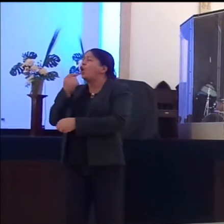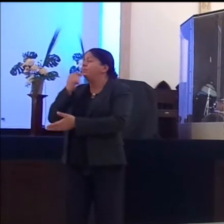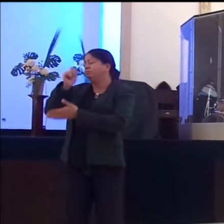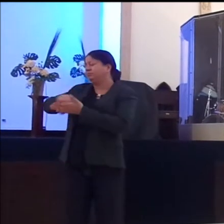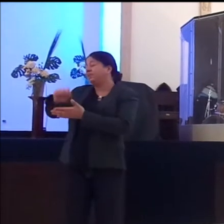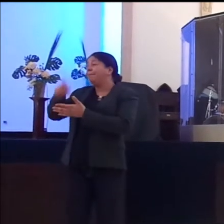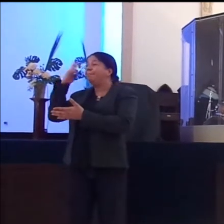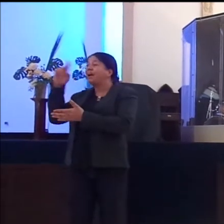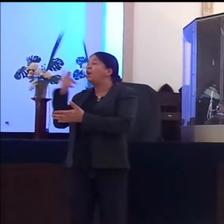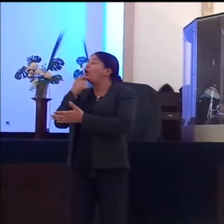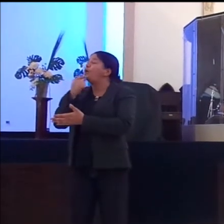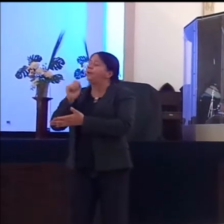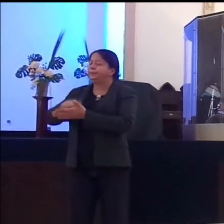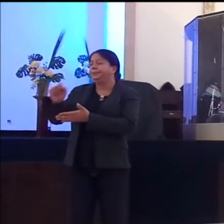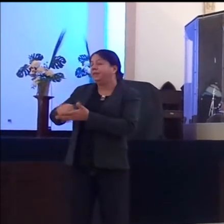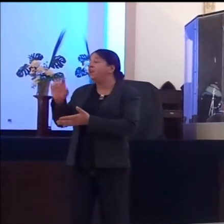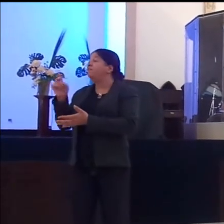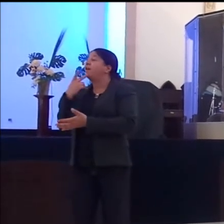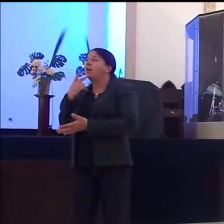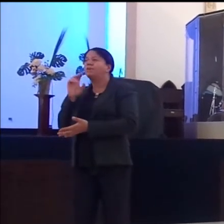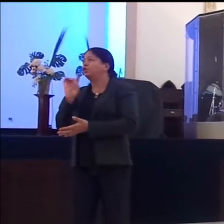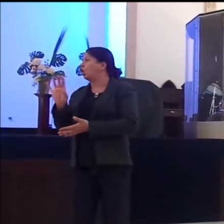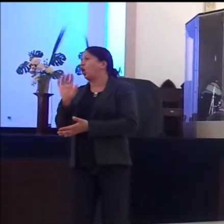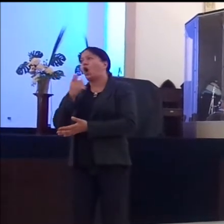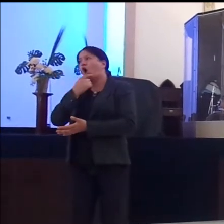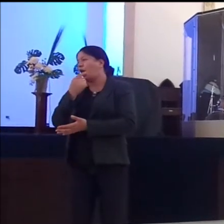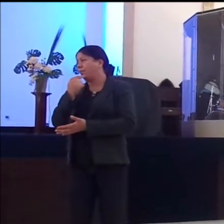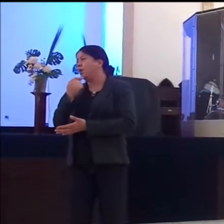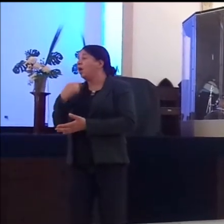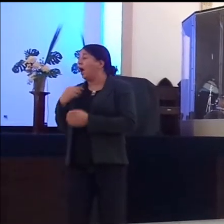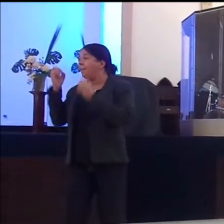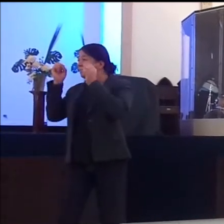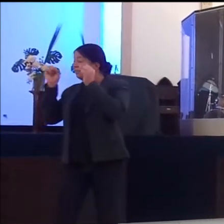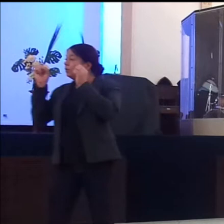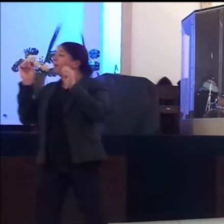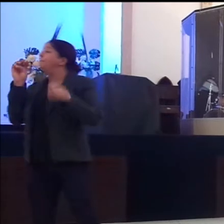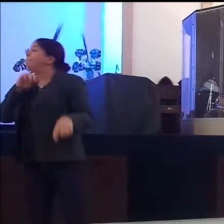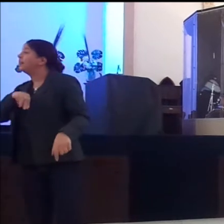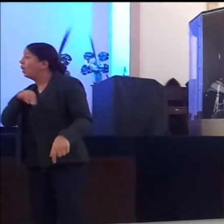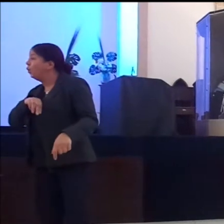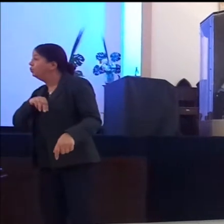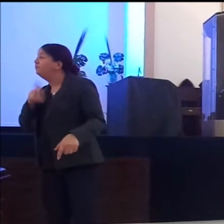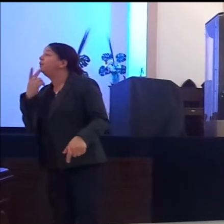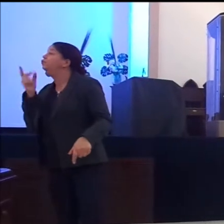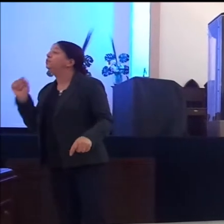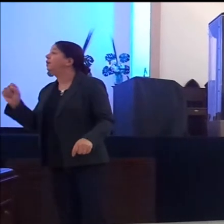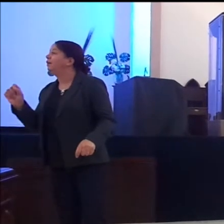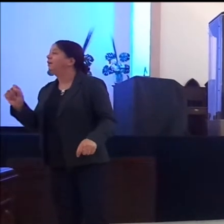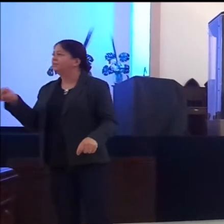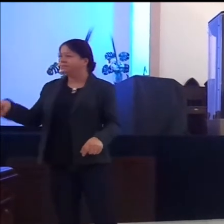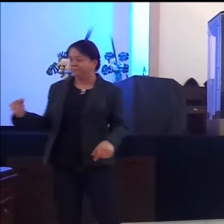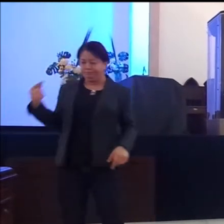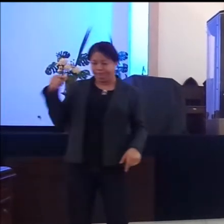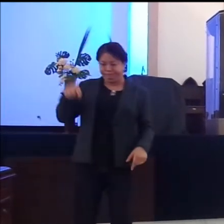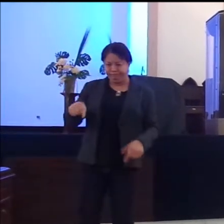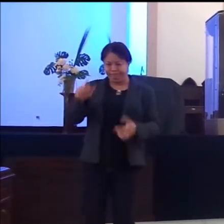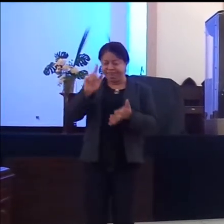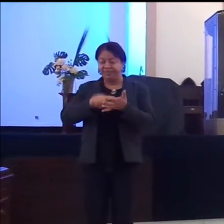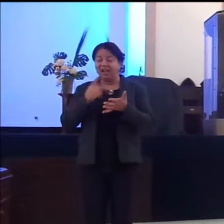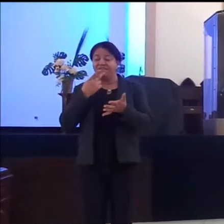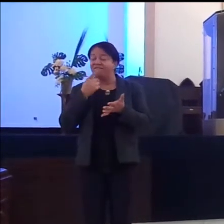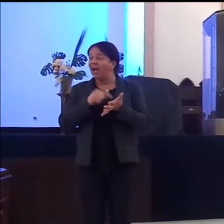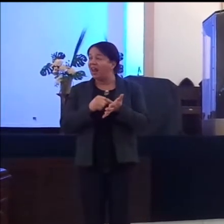para homens e que só citava homens. Aí vem Moisés, vem Mateus, e ele